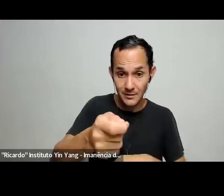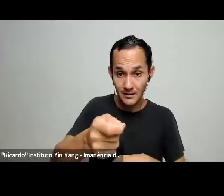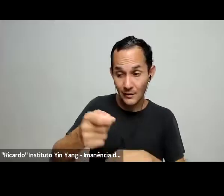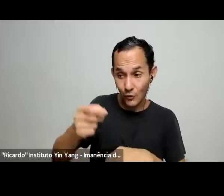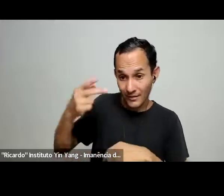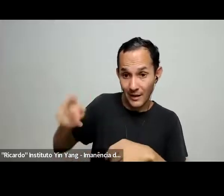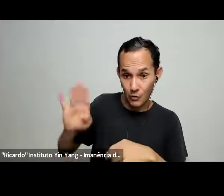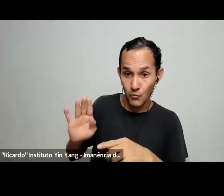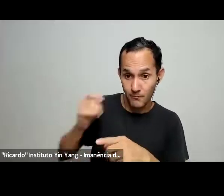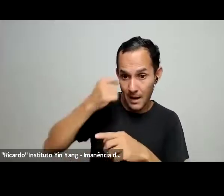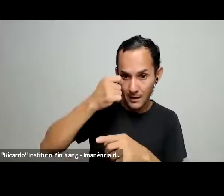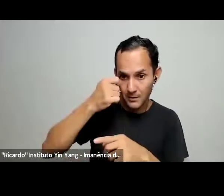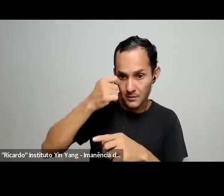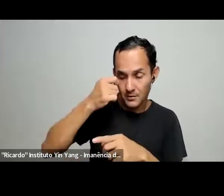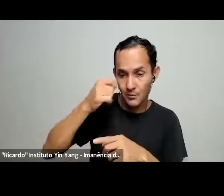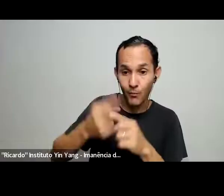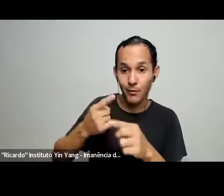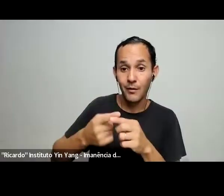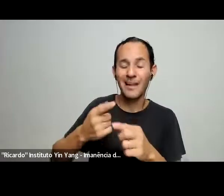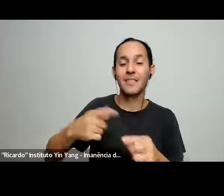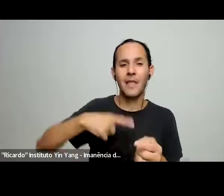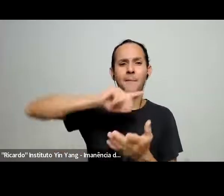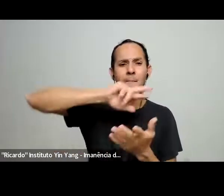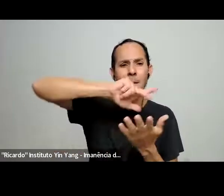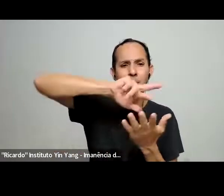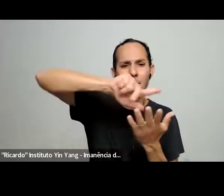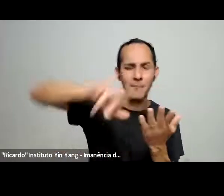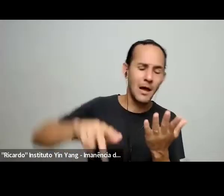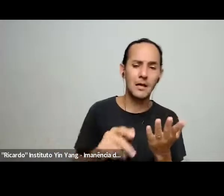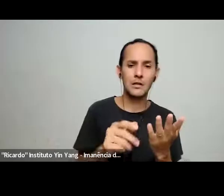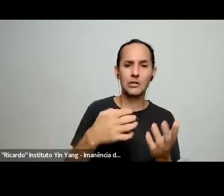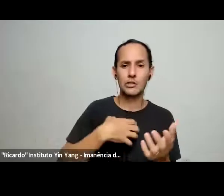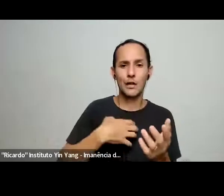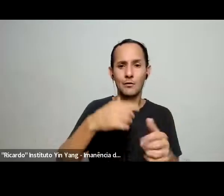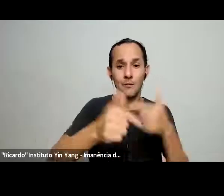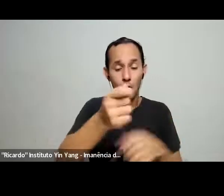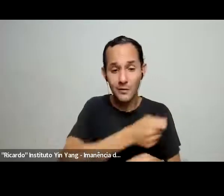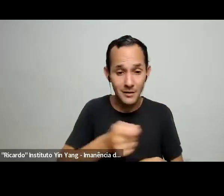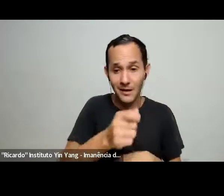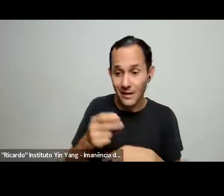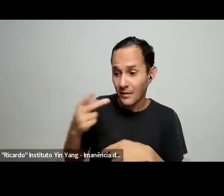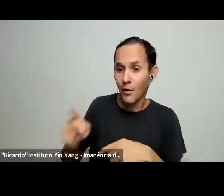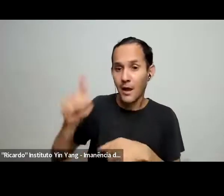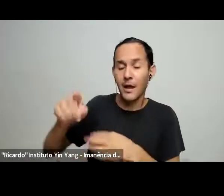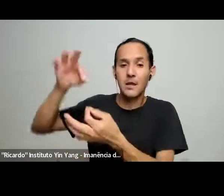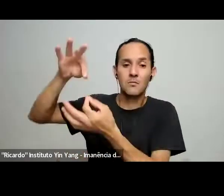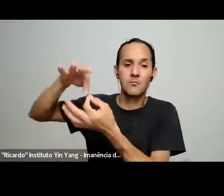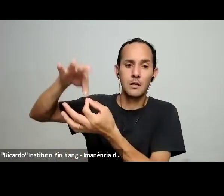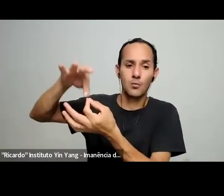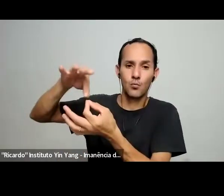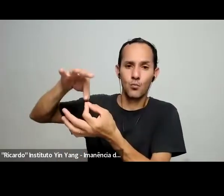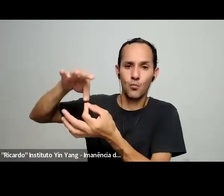que é a constelação dele, porque a gente pode ter milhares de possibilidades, era espiritual.